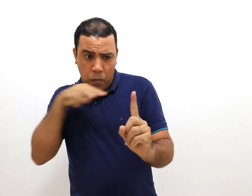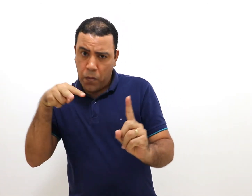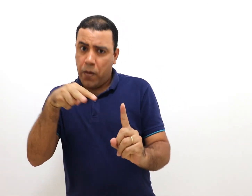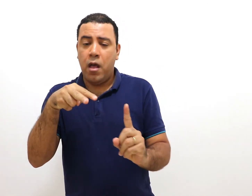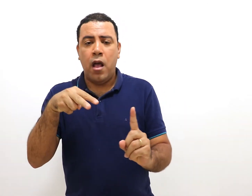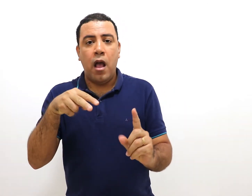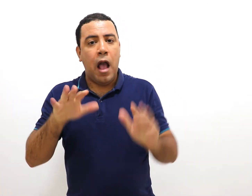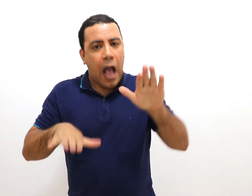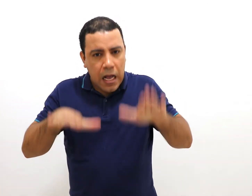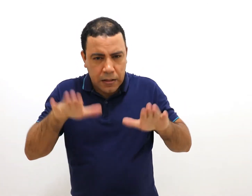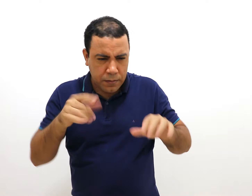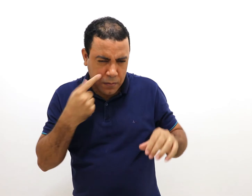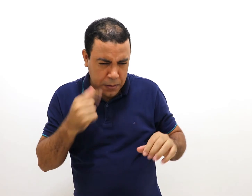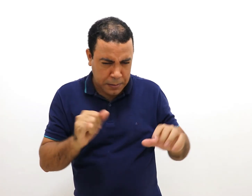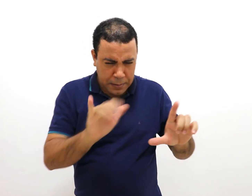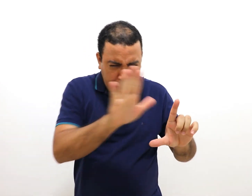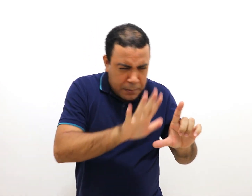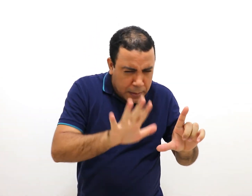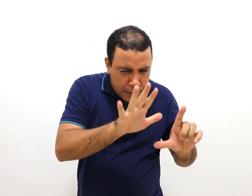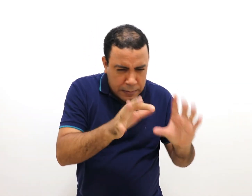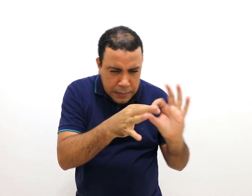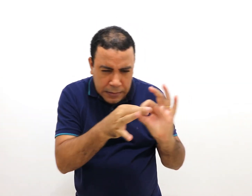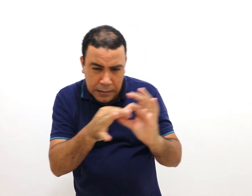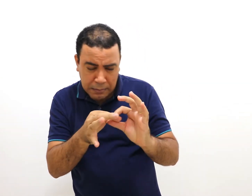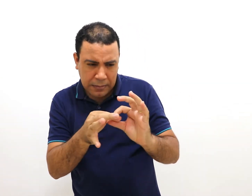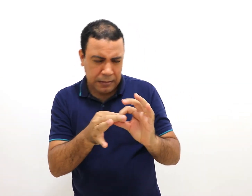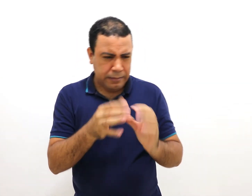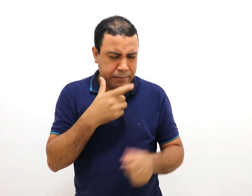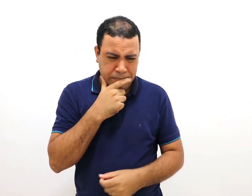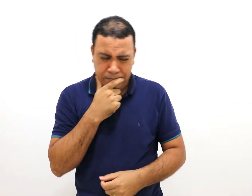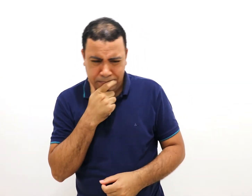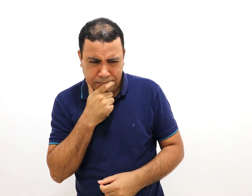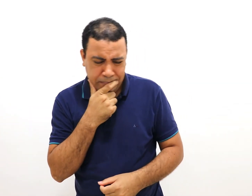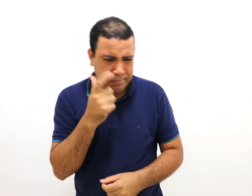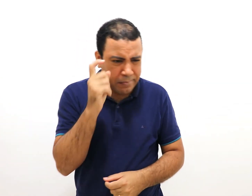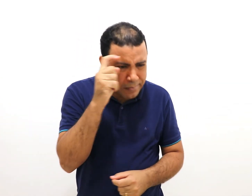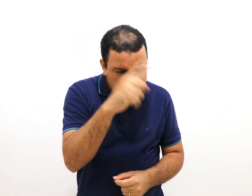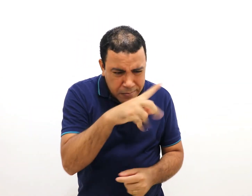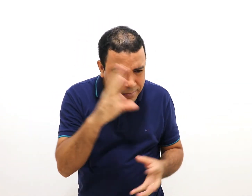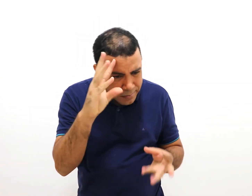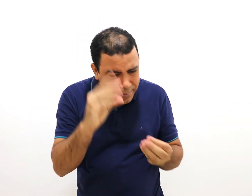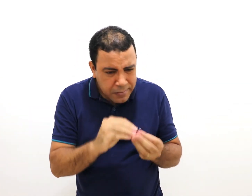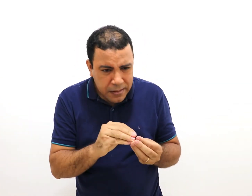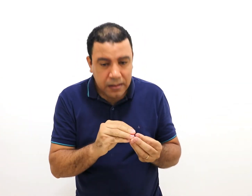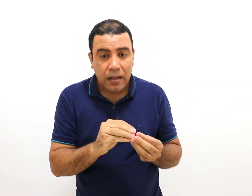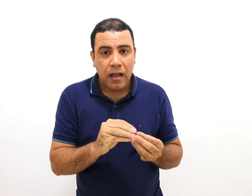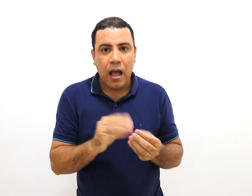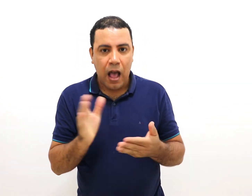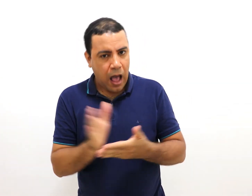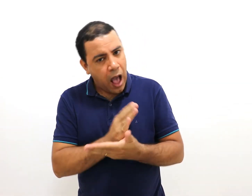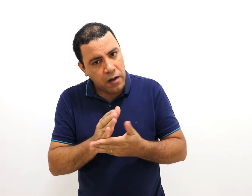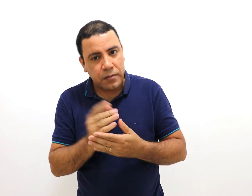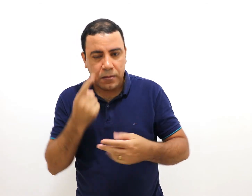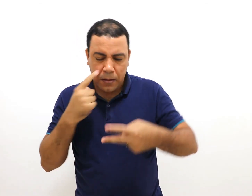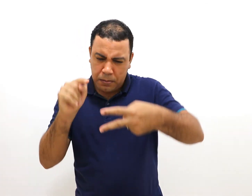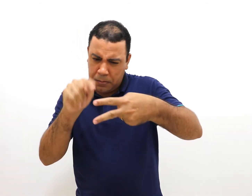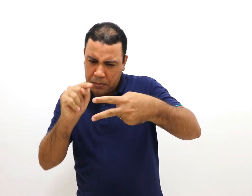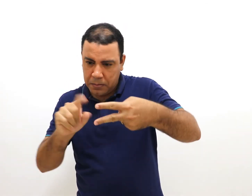às vezes fica difícil identificar a imagem, a sequência montada. Em alguns casos, você